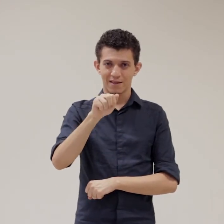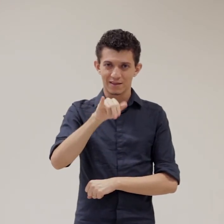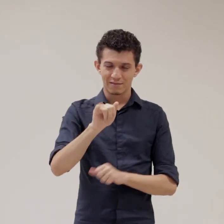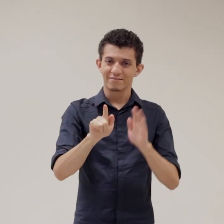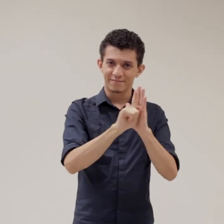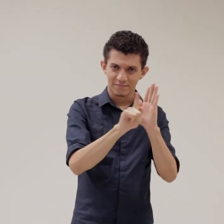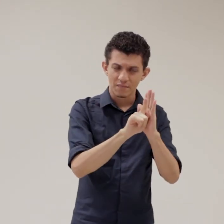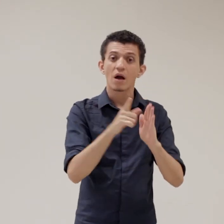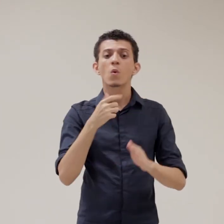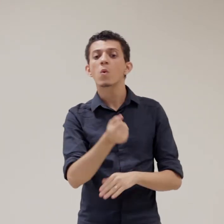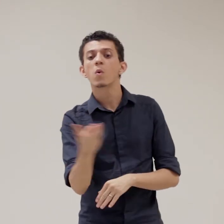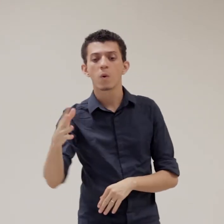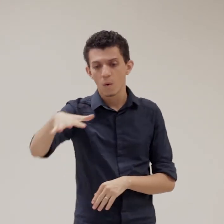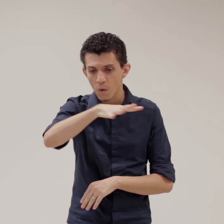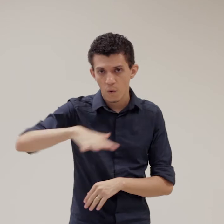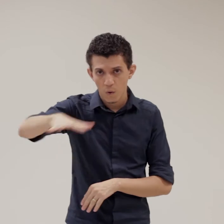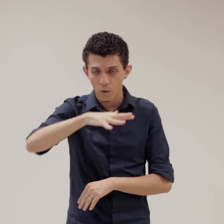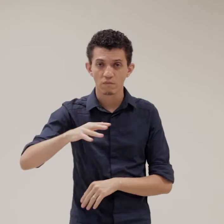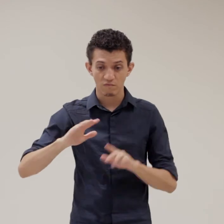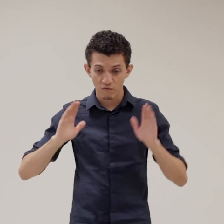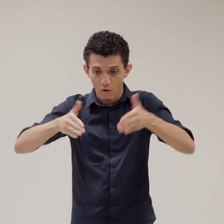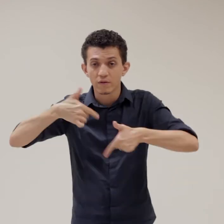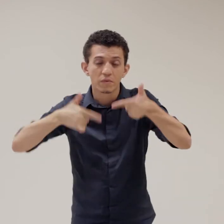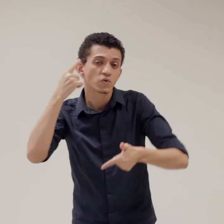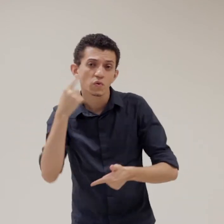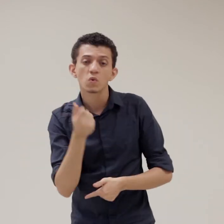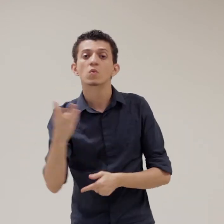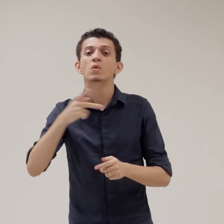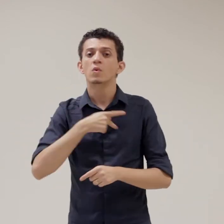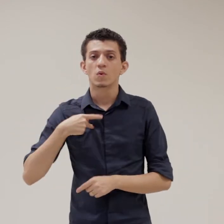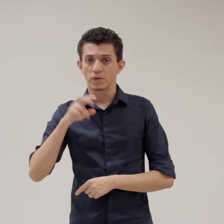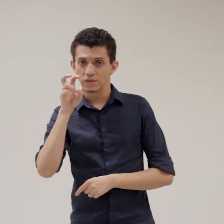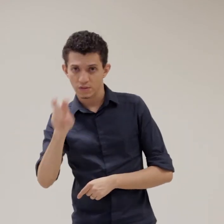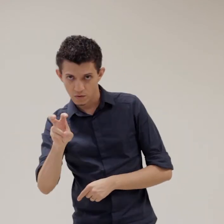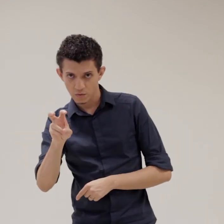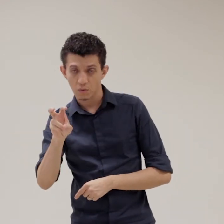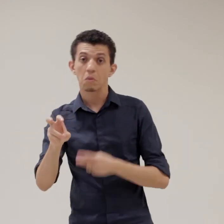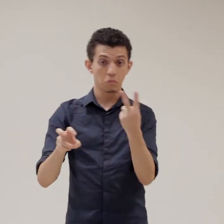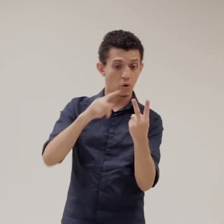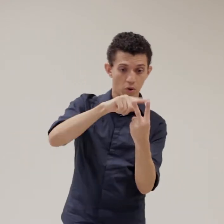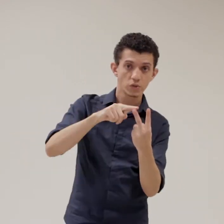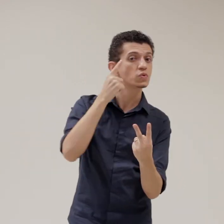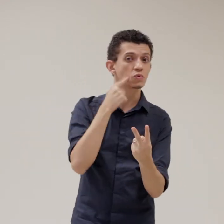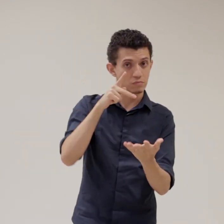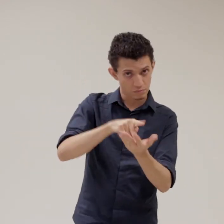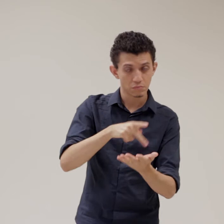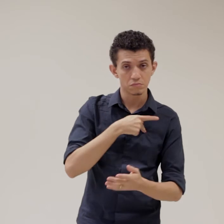de surdez, há 7 diáconos e 2 conselheiros nesta condição. Temos ainda o culto em Libras todo